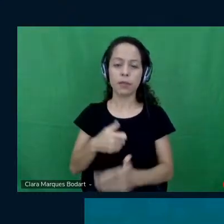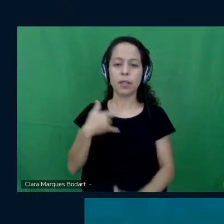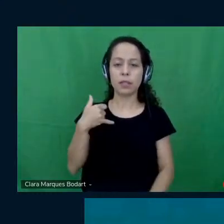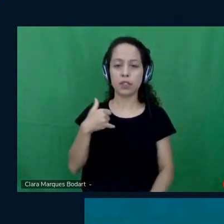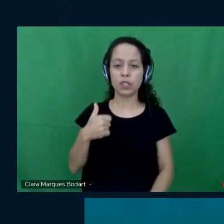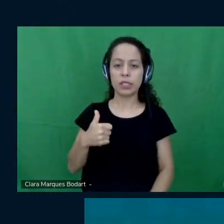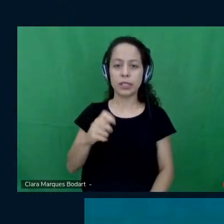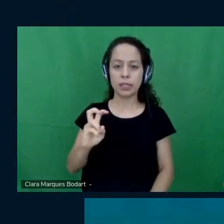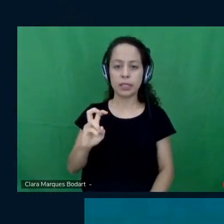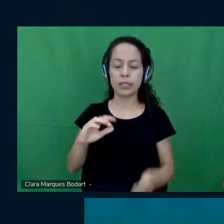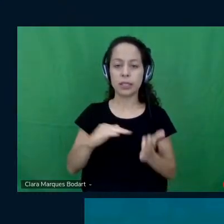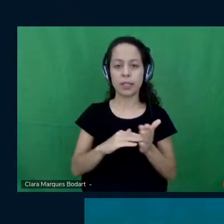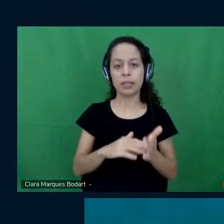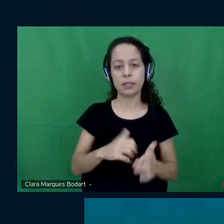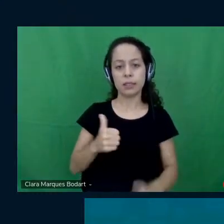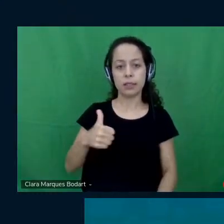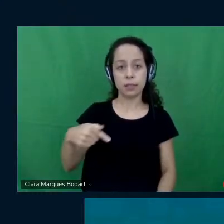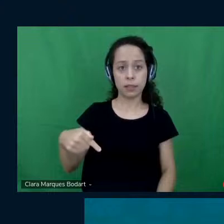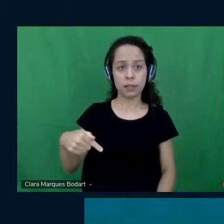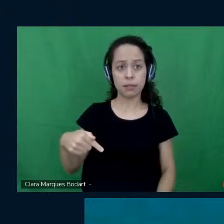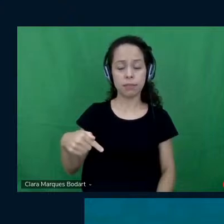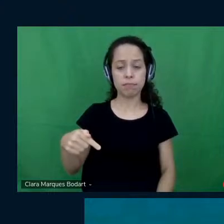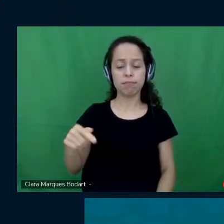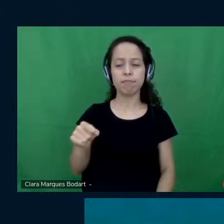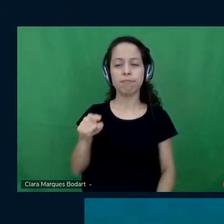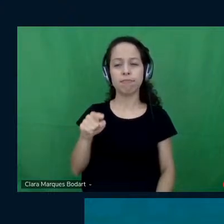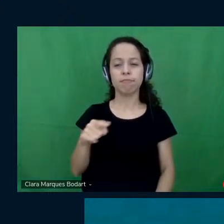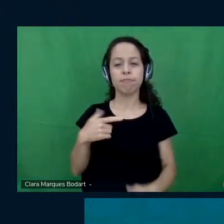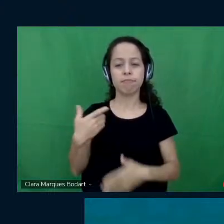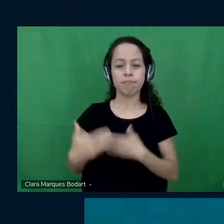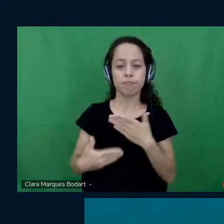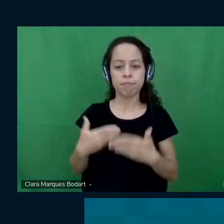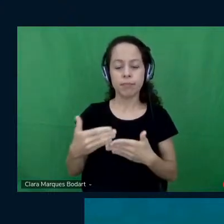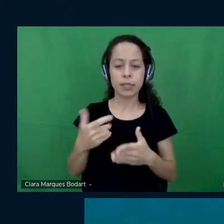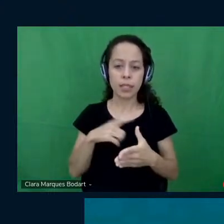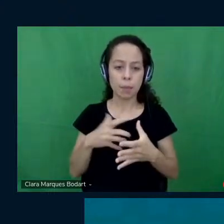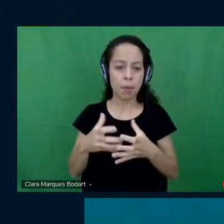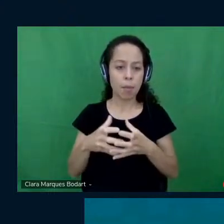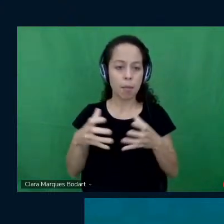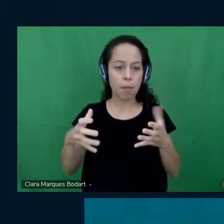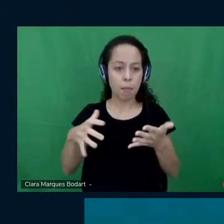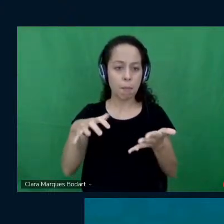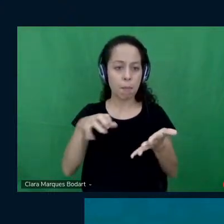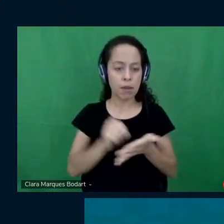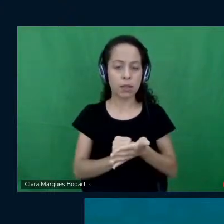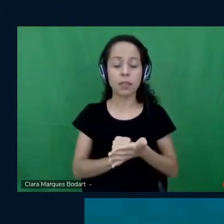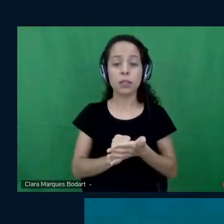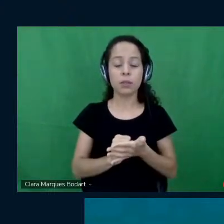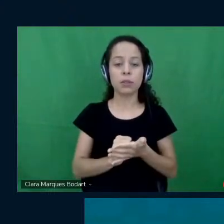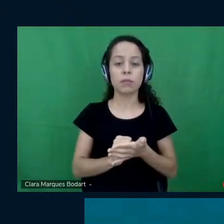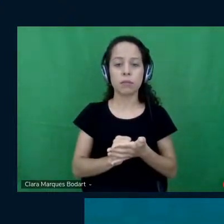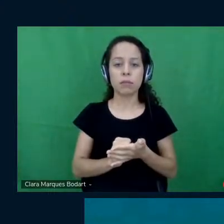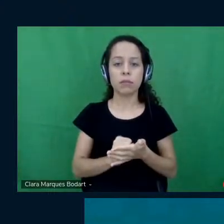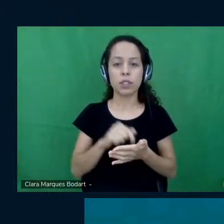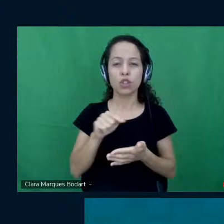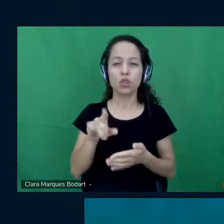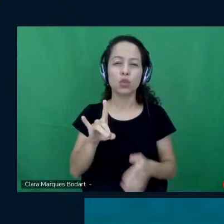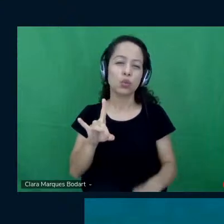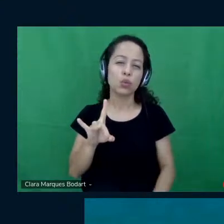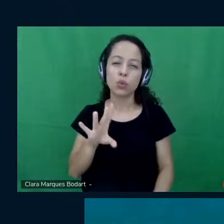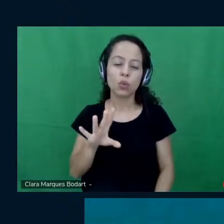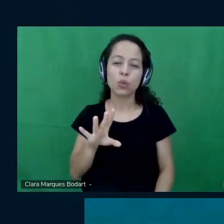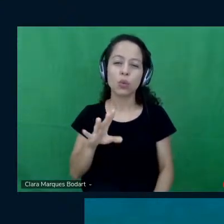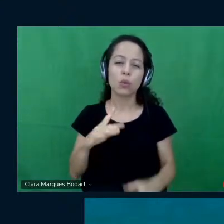17, isso vai fazendo com que essa ampliação da matrícula vá se dando não somente nos grandes